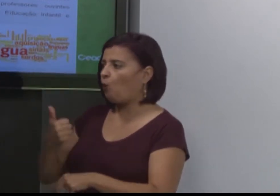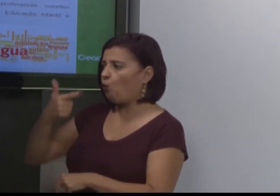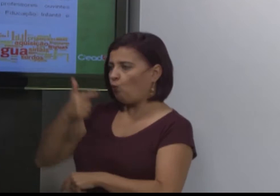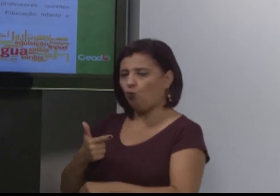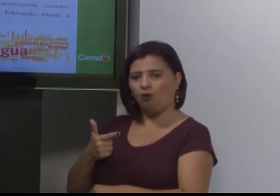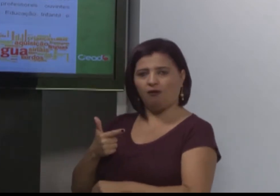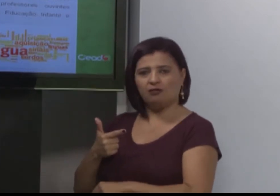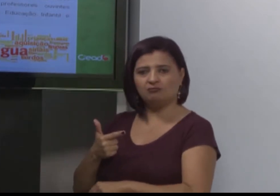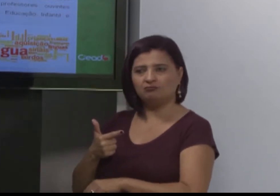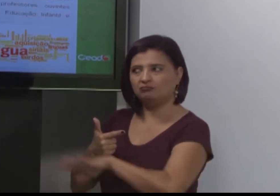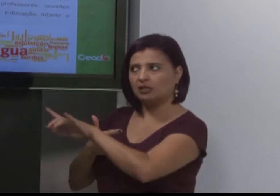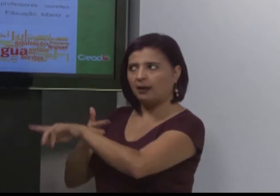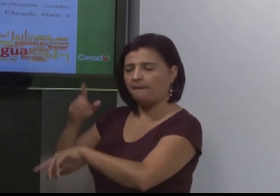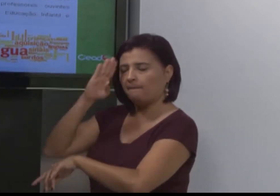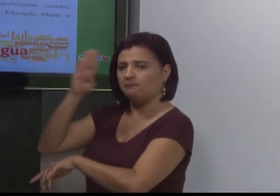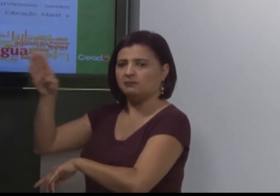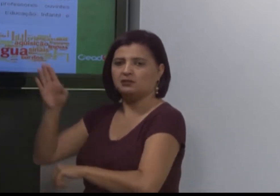com a metodologia de segunda língua.